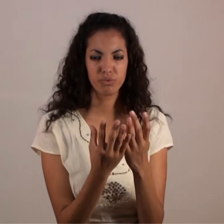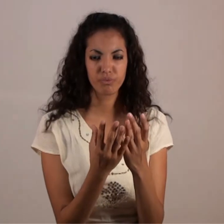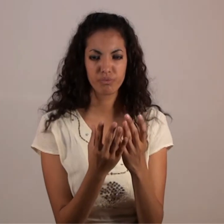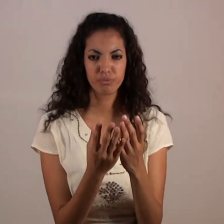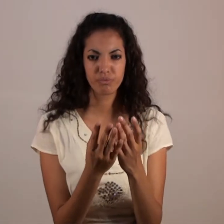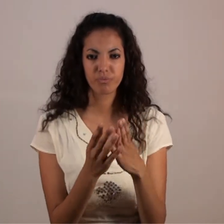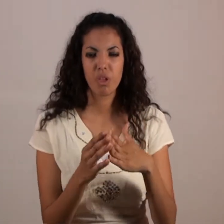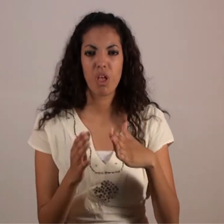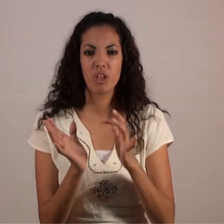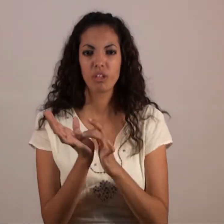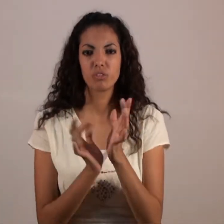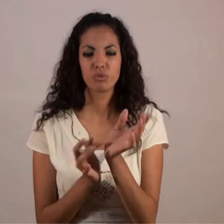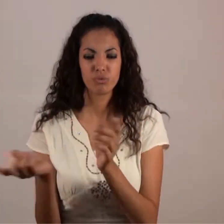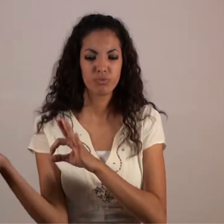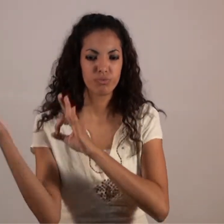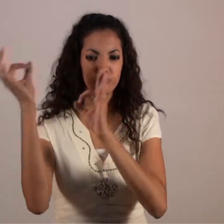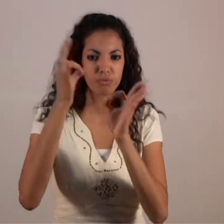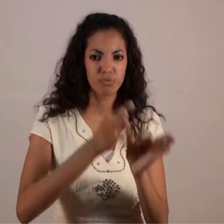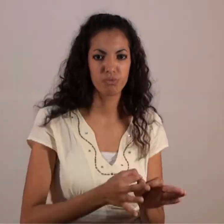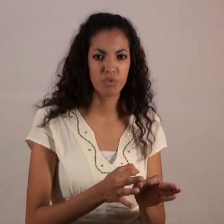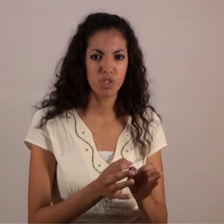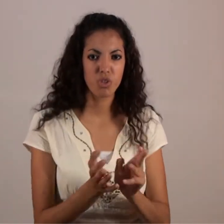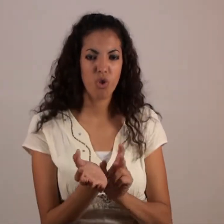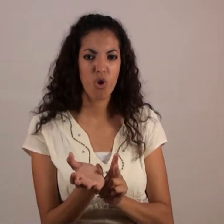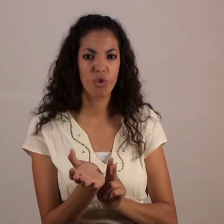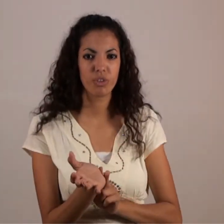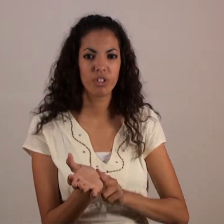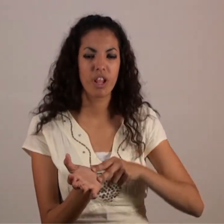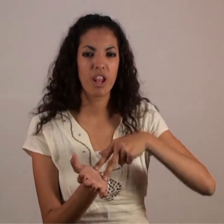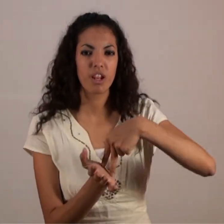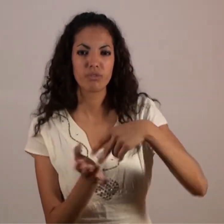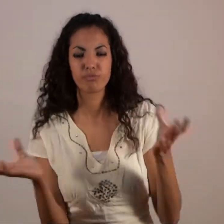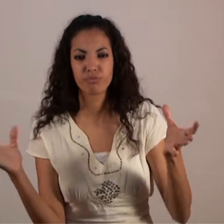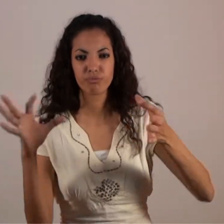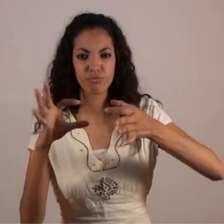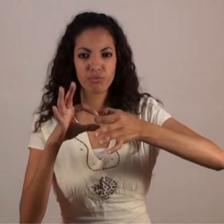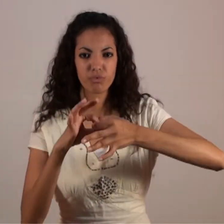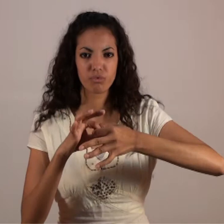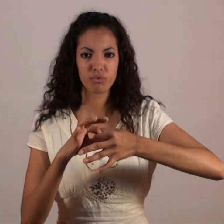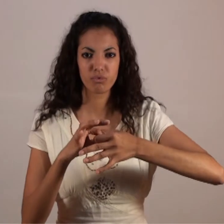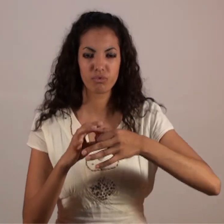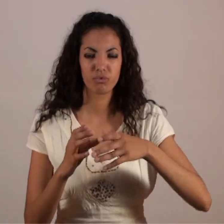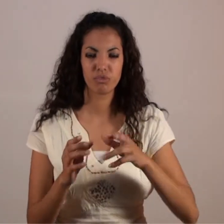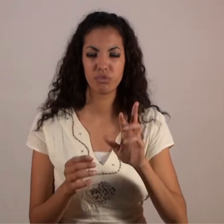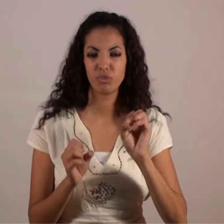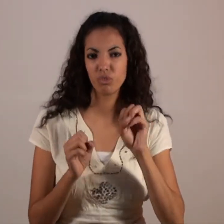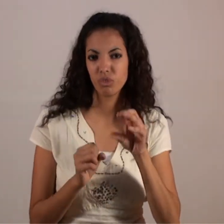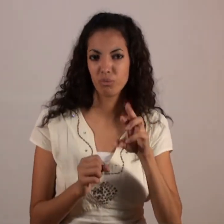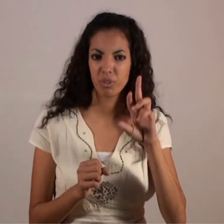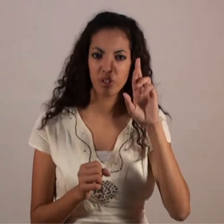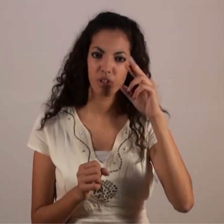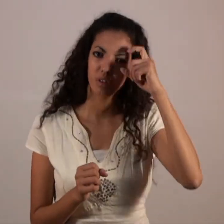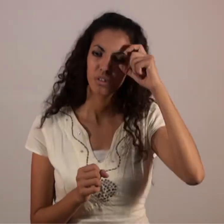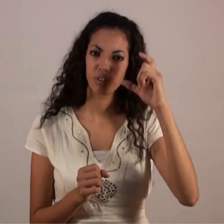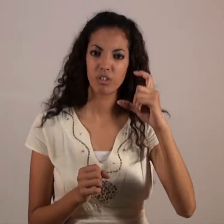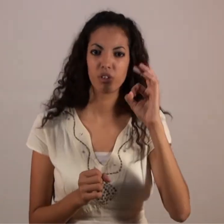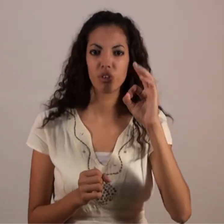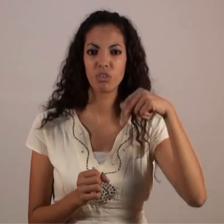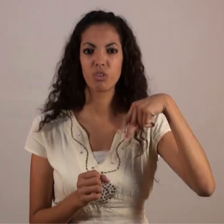Cristo vino y restauró la conexión. Esto es reconciliación. Solo Él es el vínculo entre